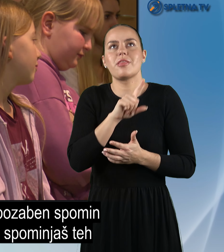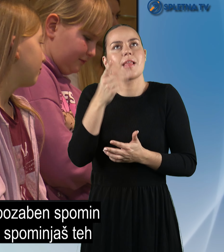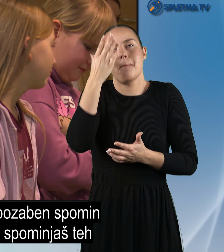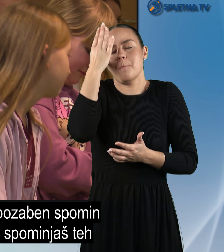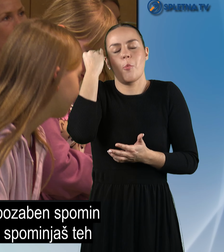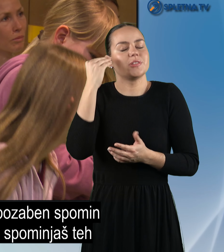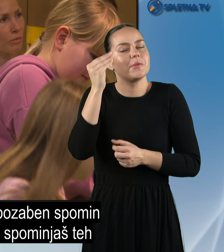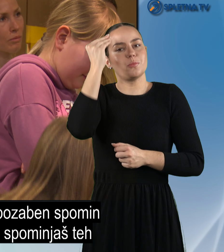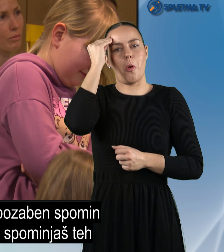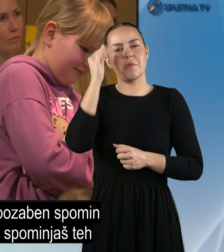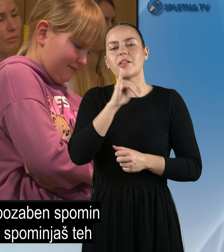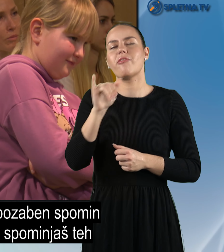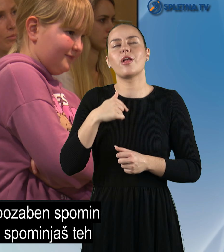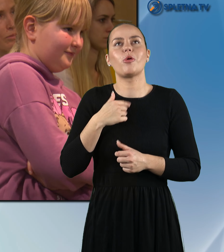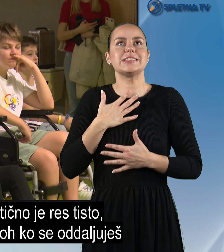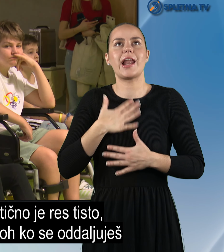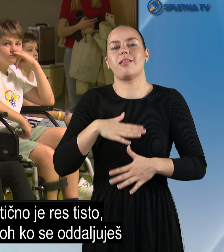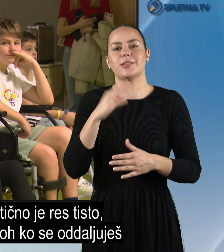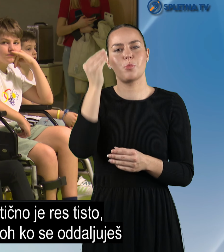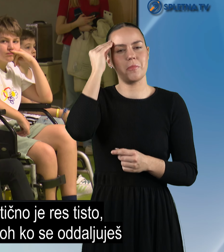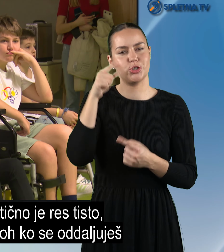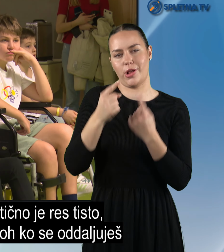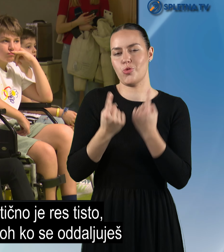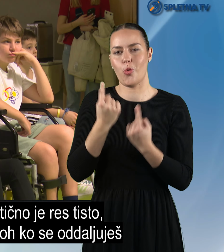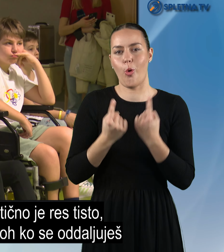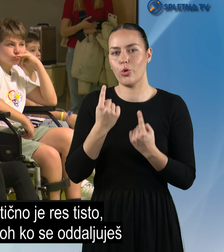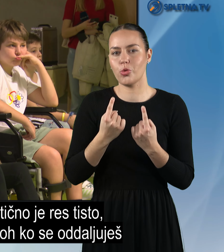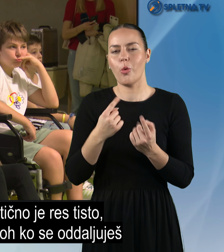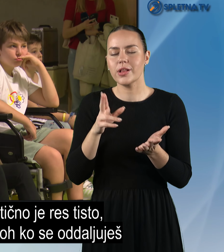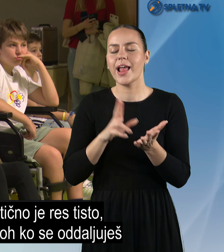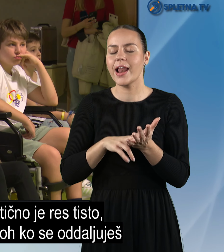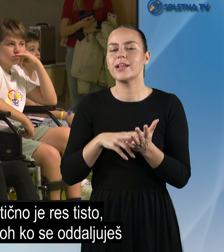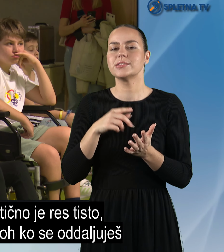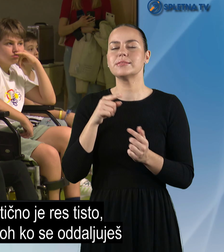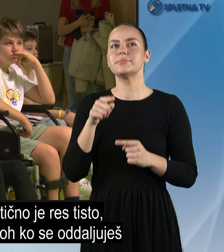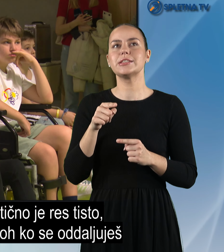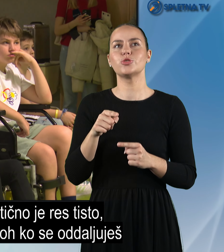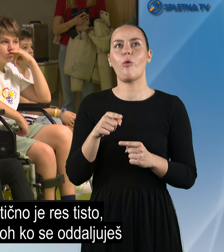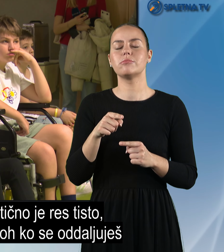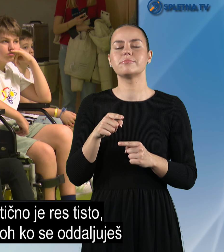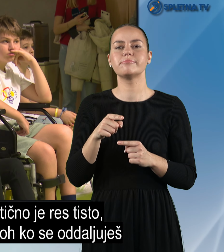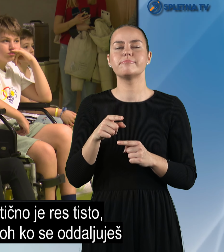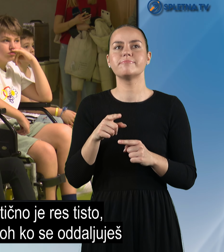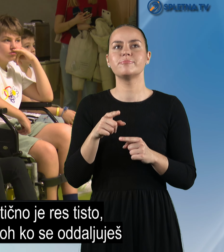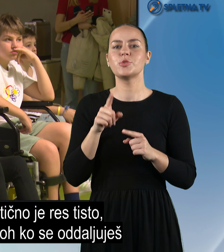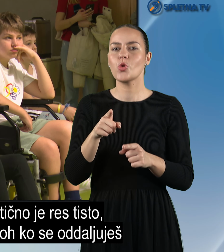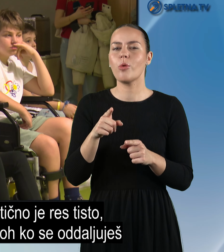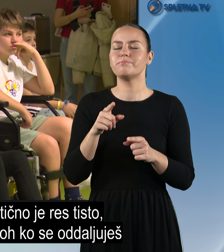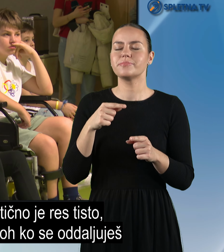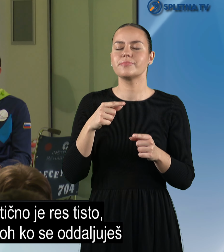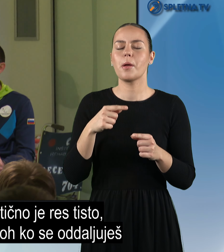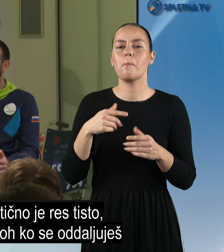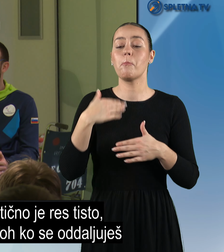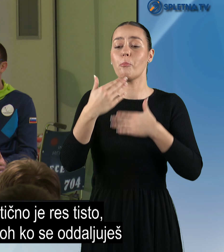nepozaben spomin in vedno se rad spominjaš teh dogodkov in praktično je res tisto, kar